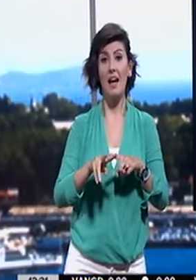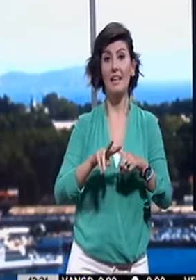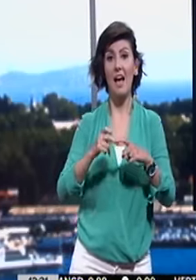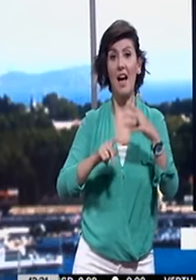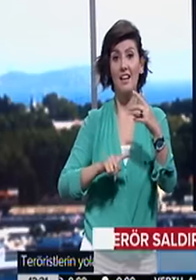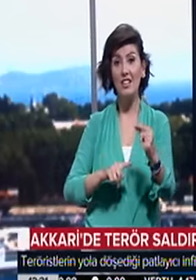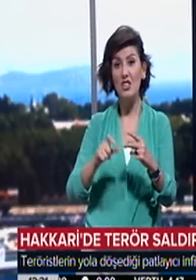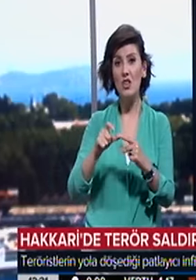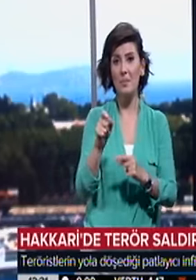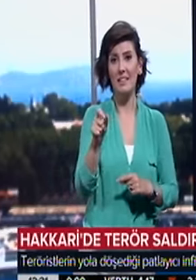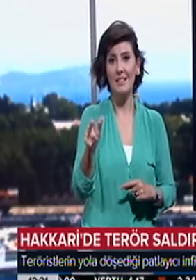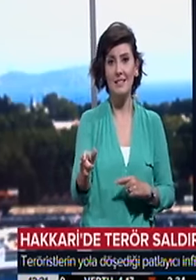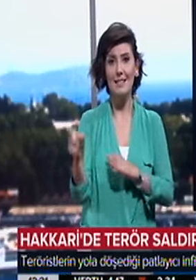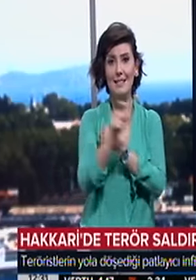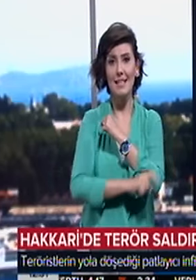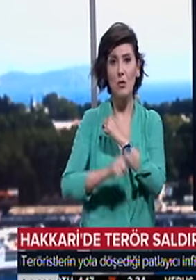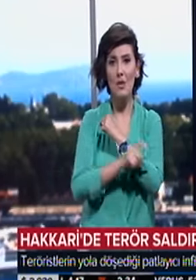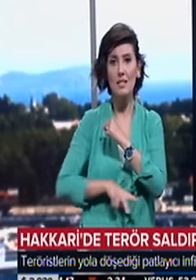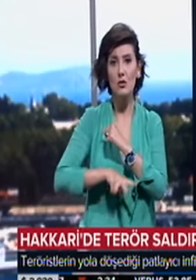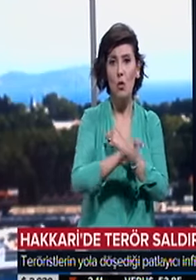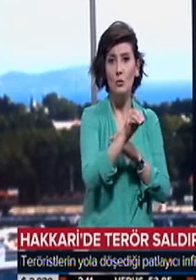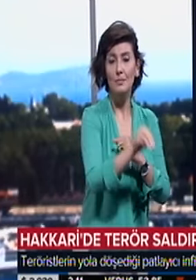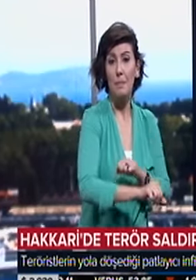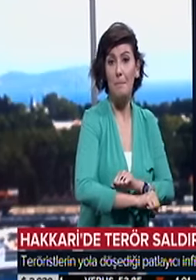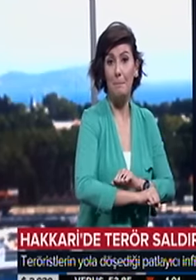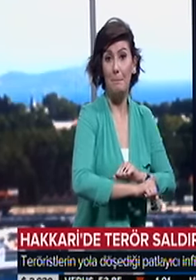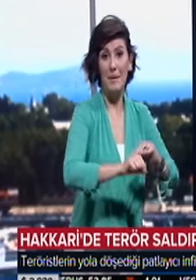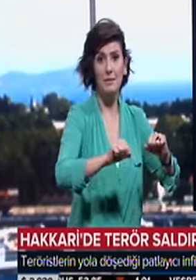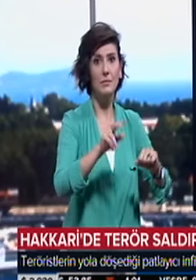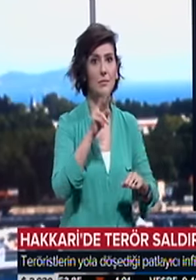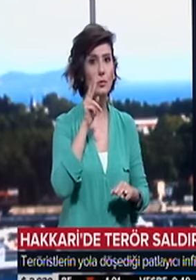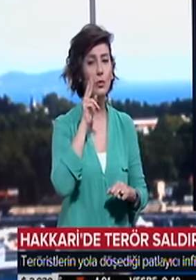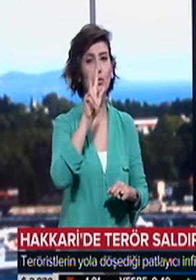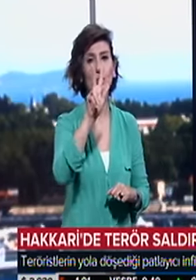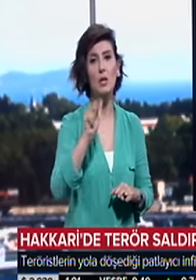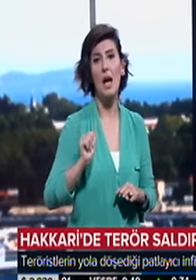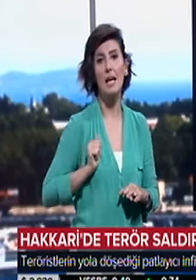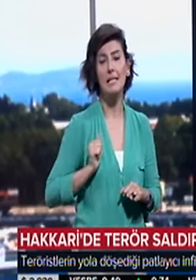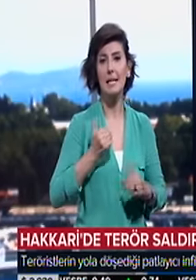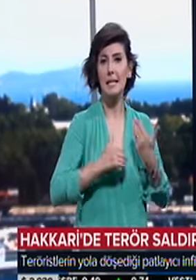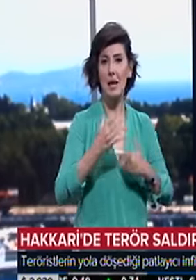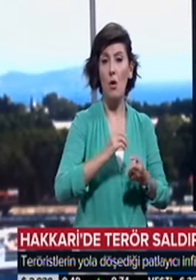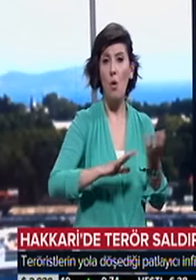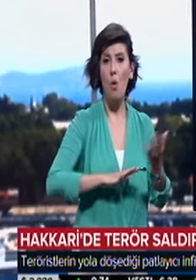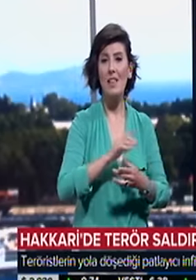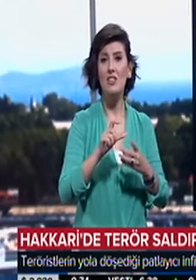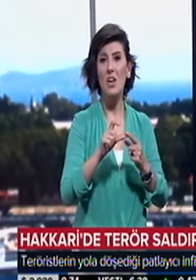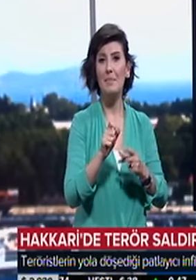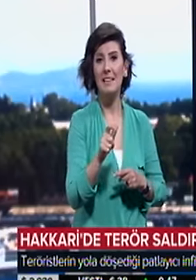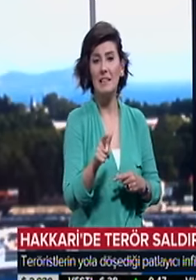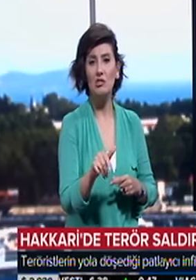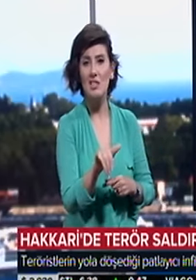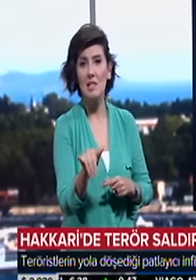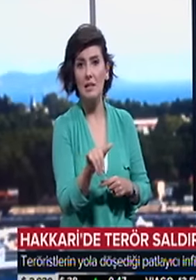Hakkari'nin Şemdinli ilçesinde teröristlerin yola döşediği patlayıcının infilak etmesi sonucu 3 asker yaralandı. Olay